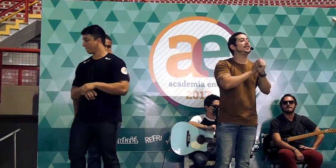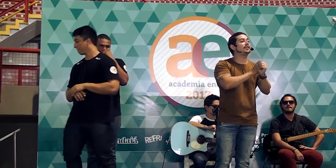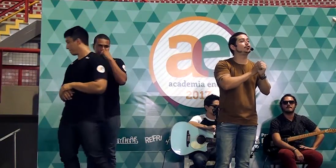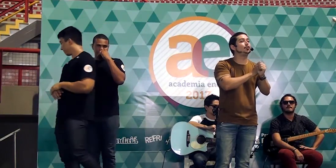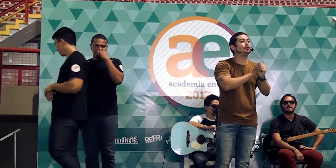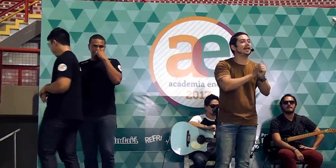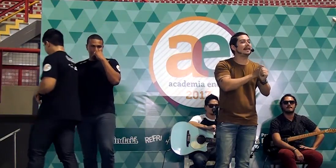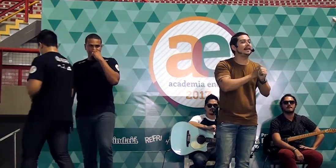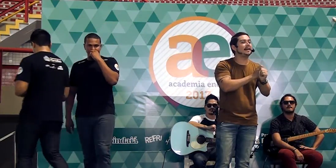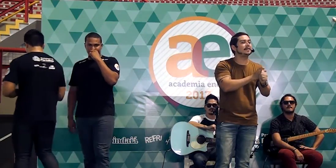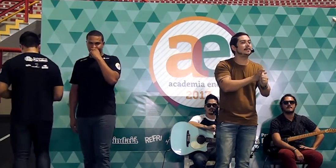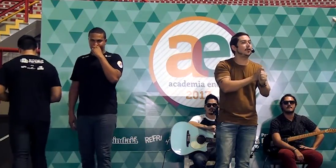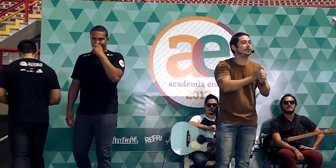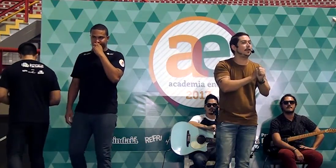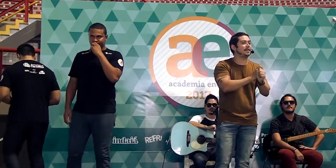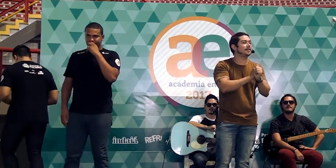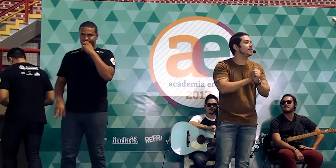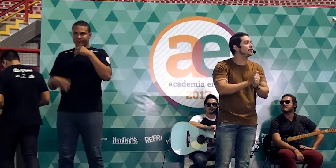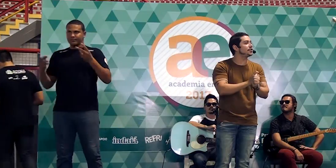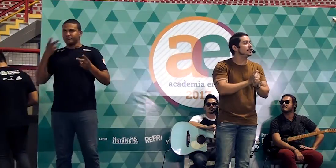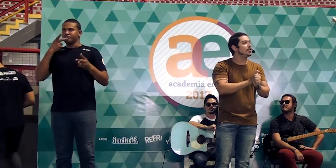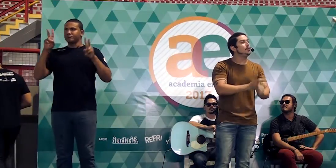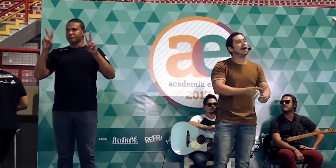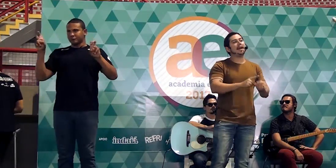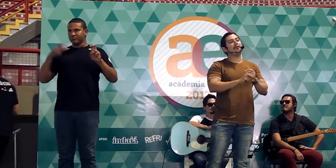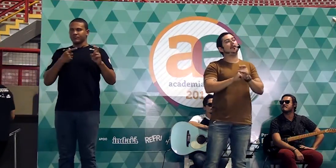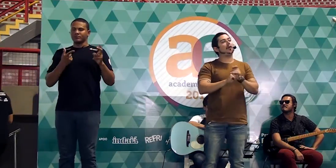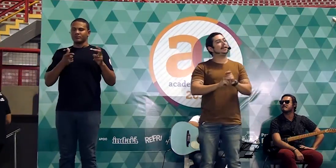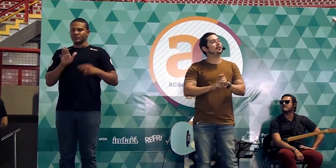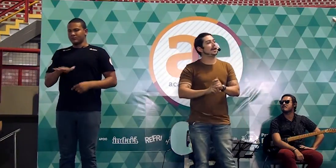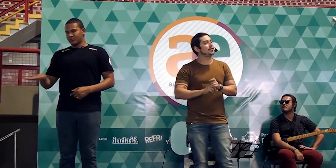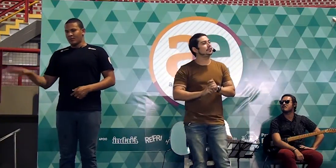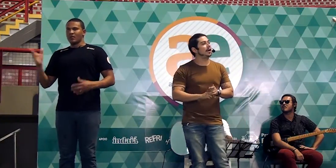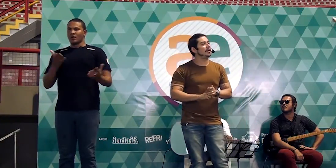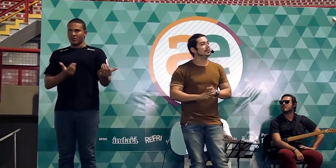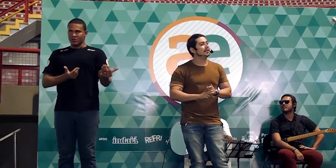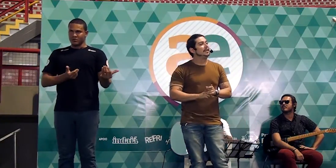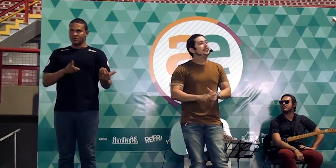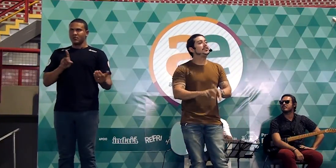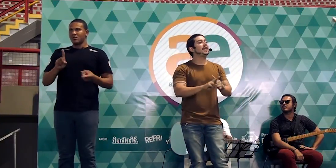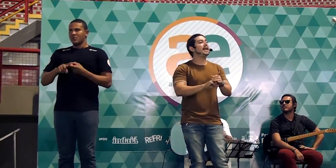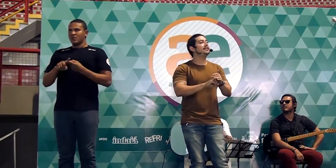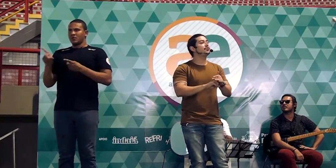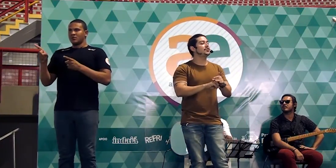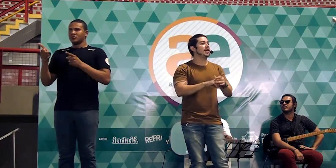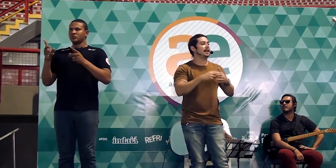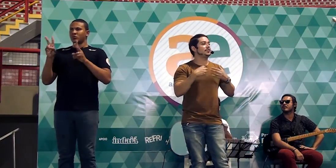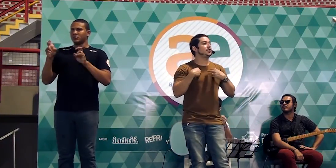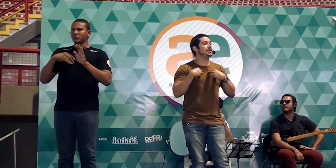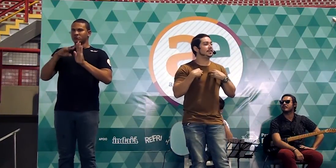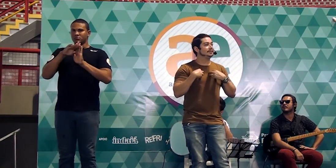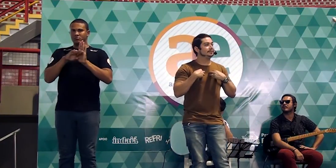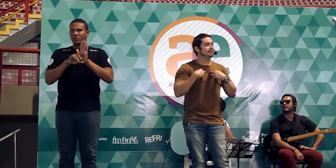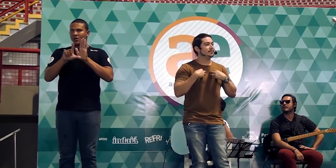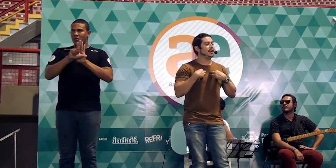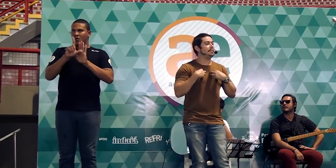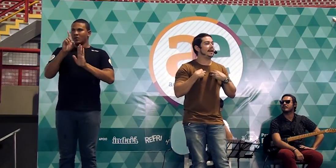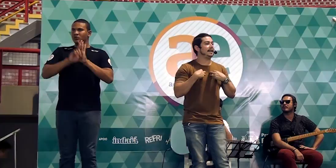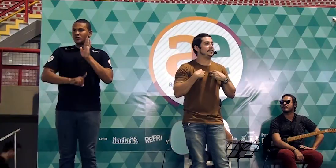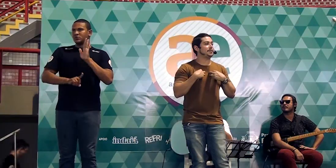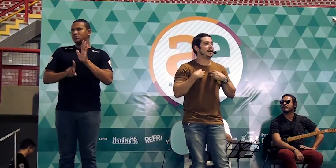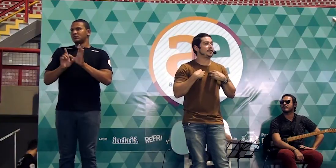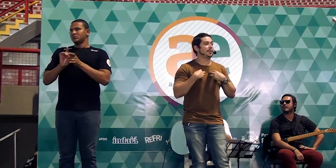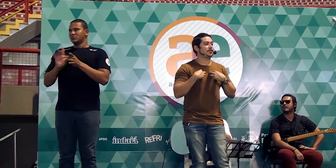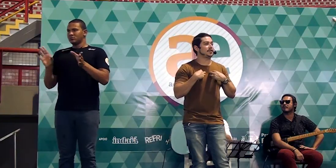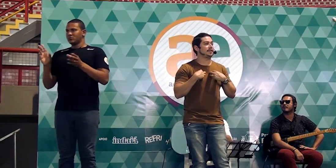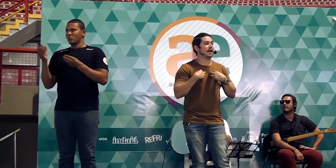o Estatuto da Criança e do Adolescente, uma reforma educacional, direitos de garantia de